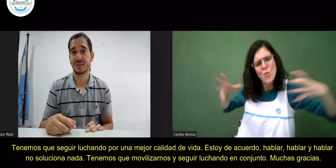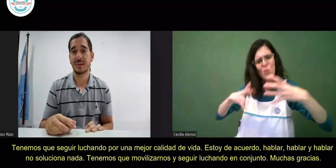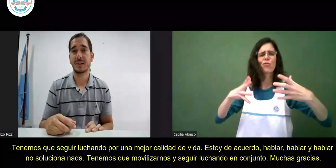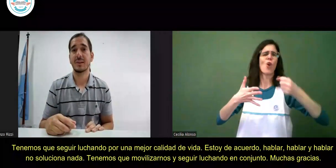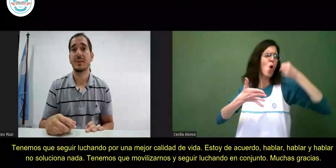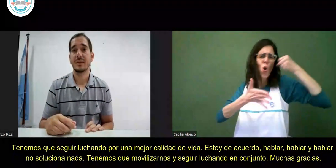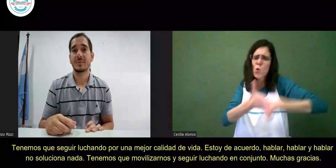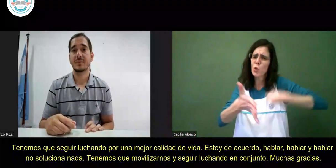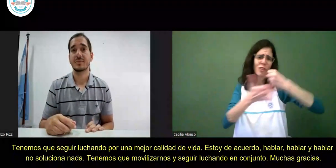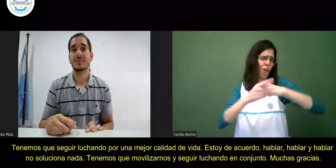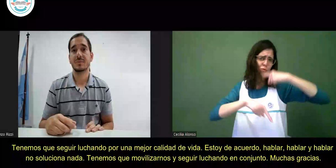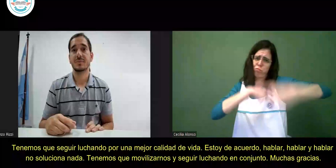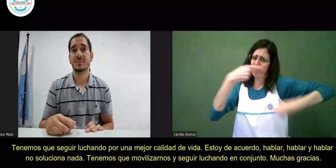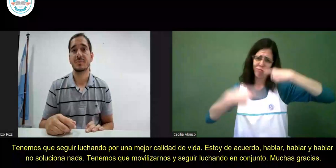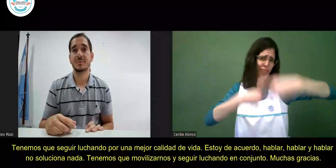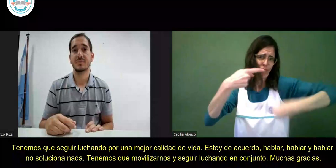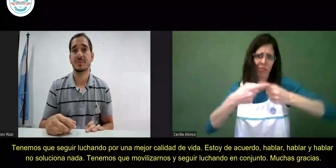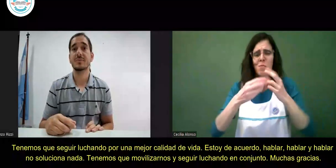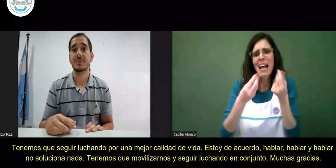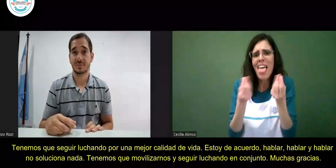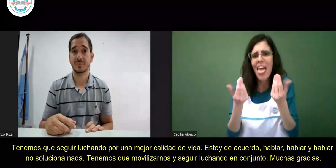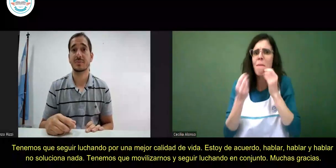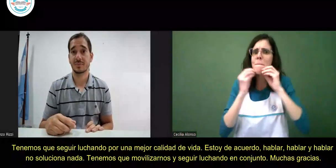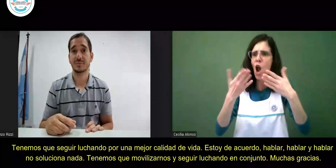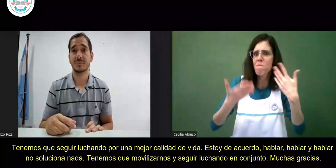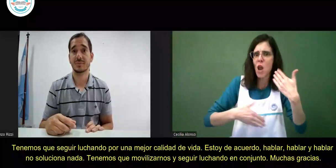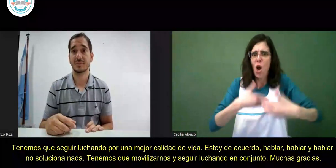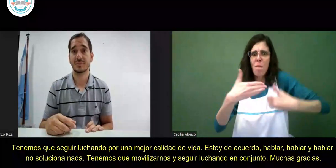seguir luchando por una mejor calidad de vida.